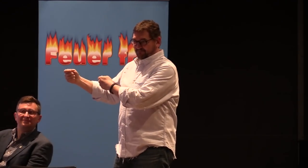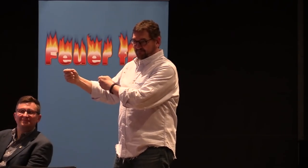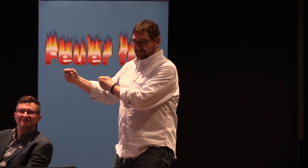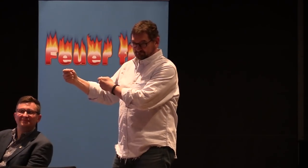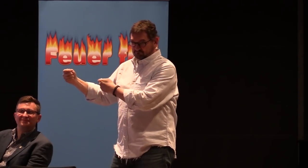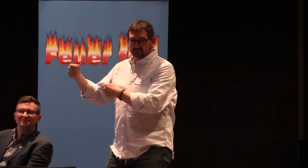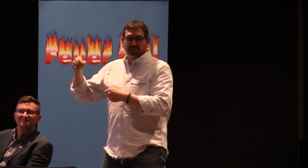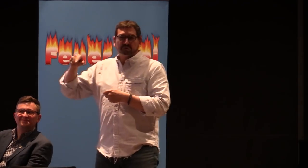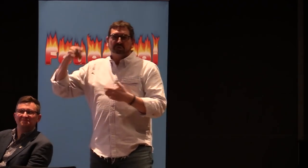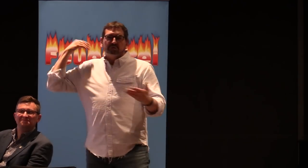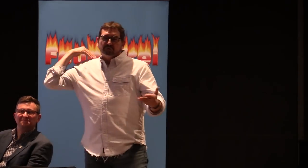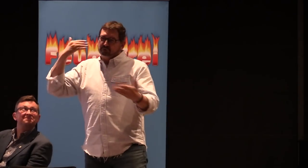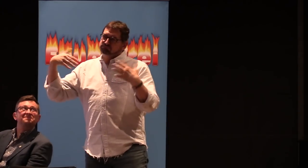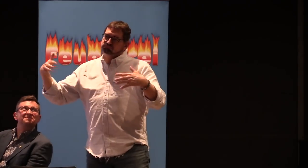Herzensangelegenheit oder Business?